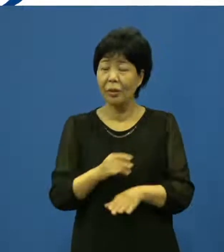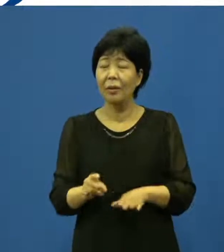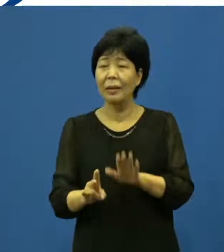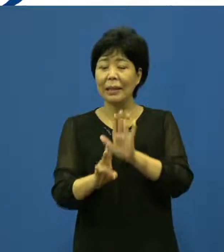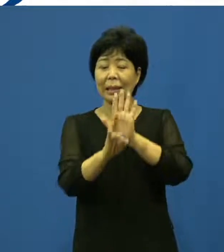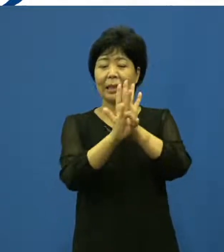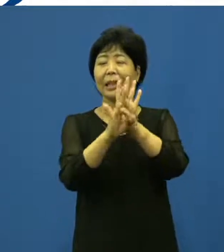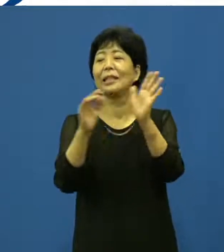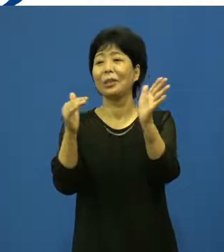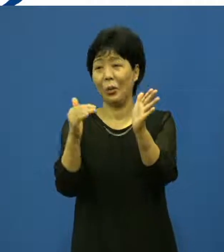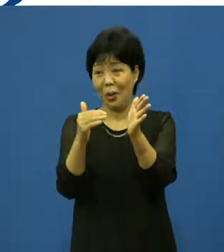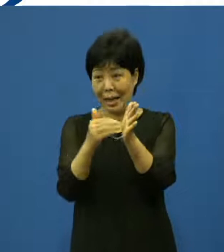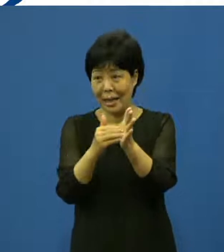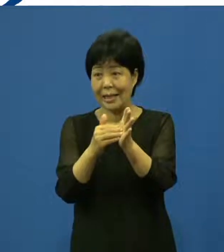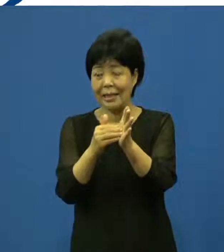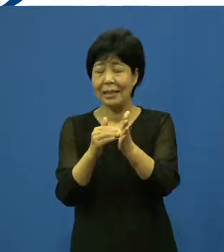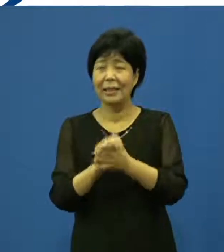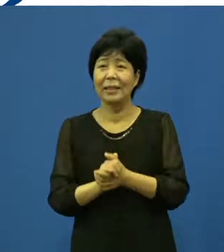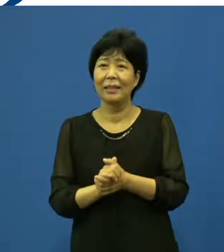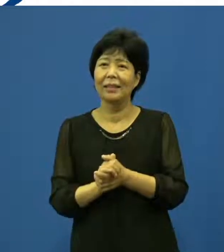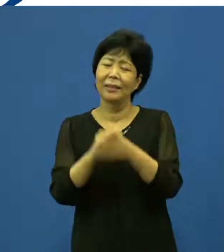다 이렇게